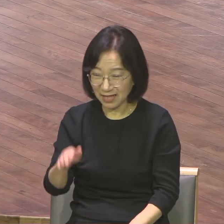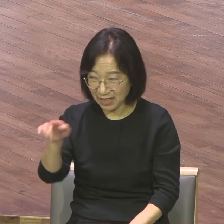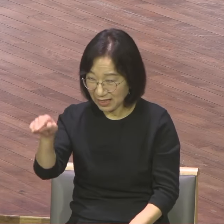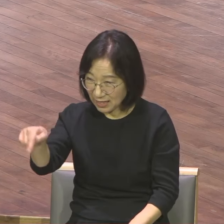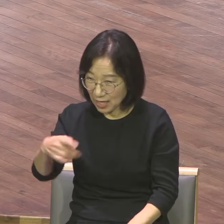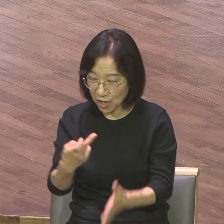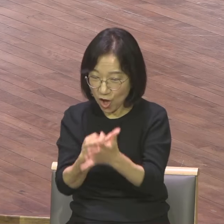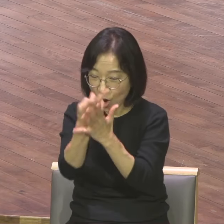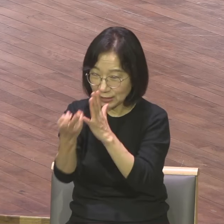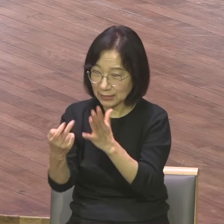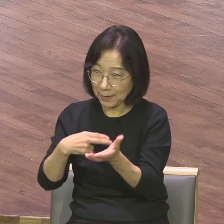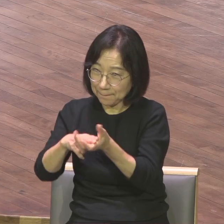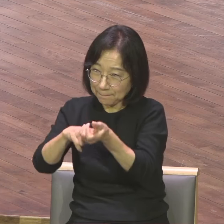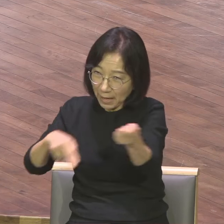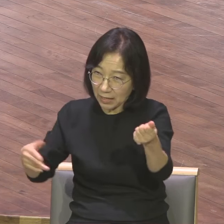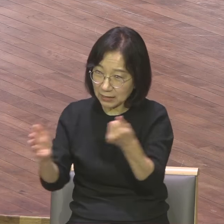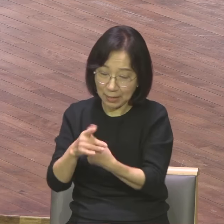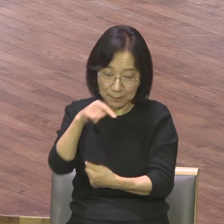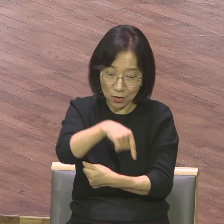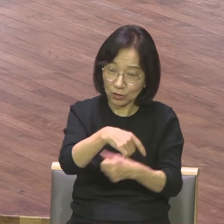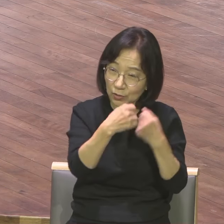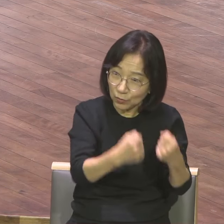하나님이시라.